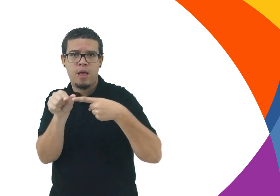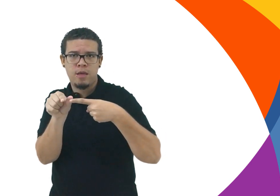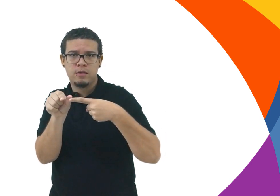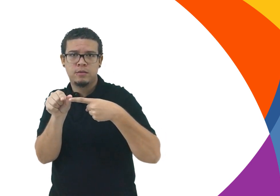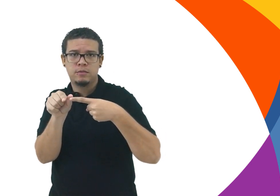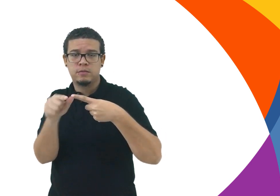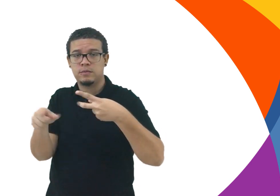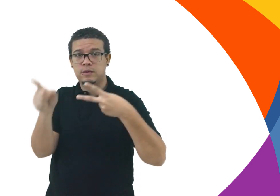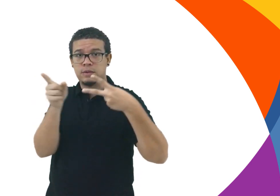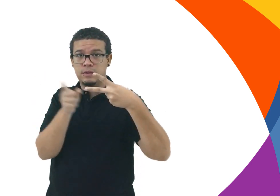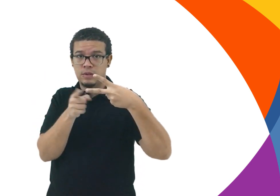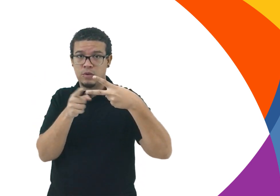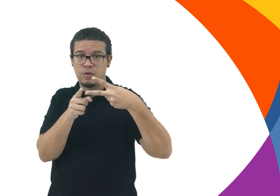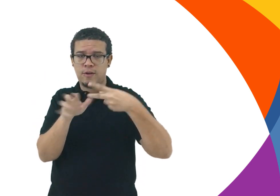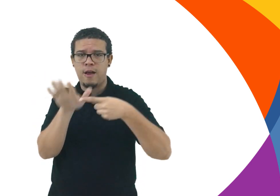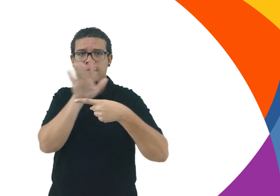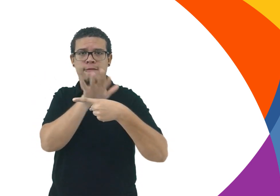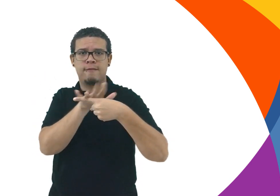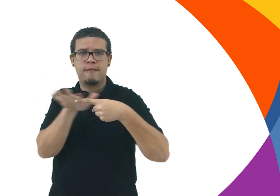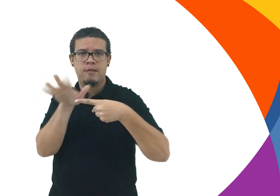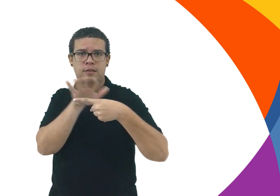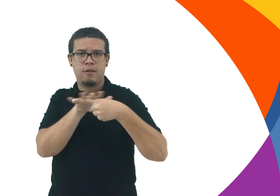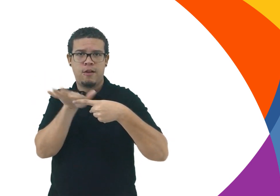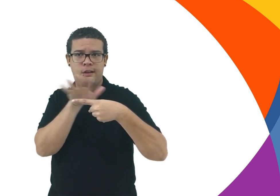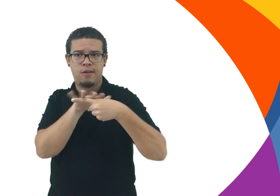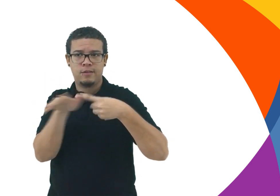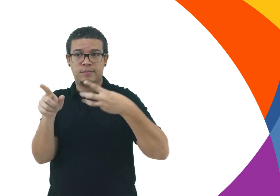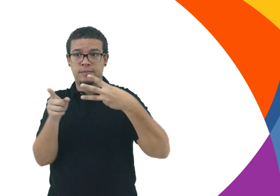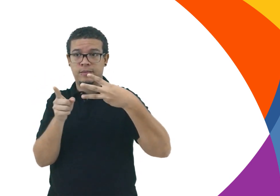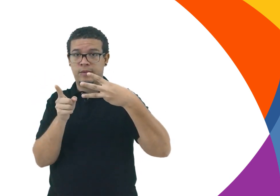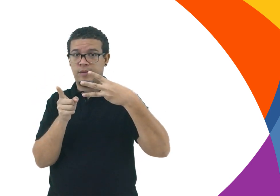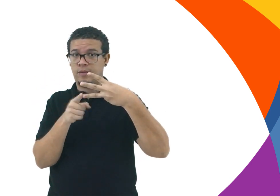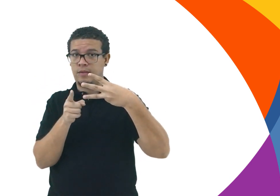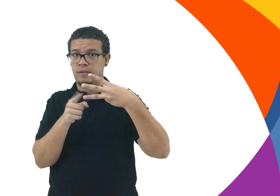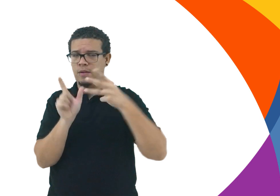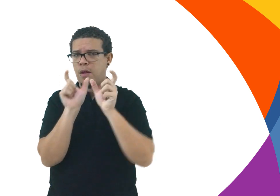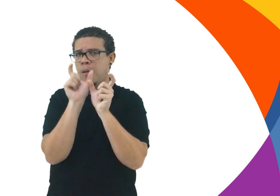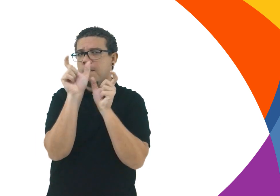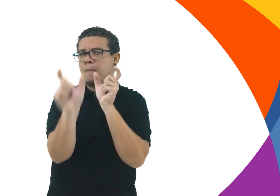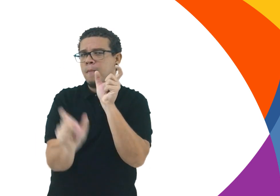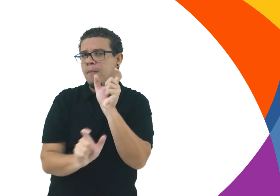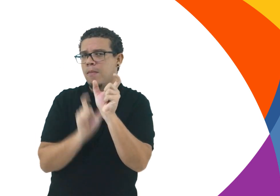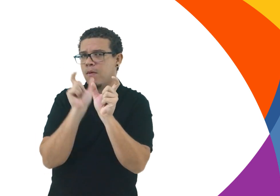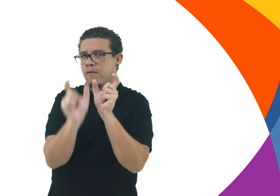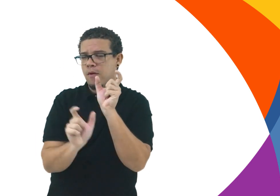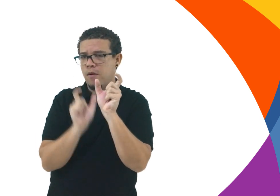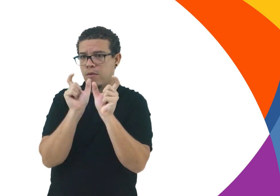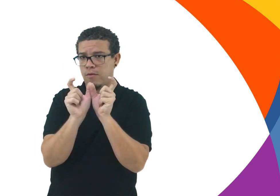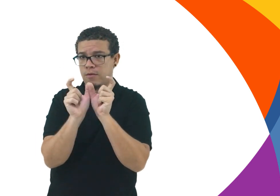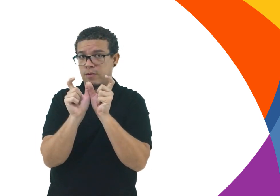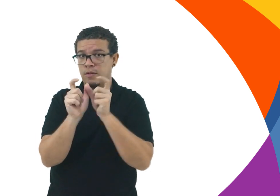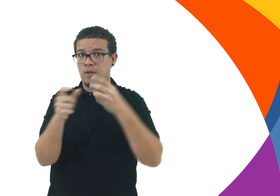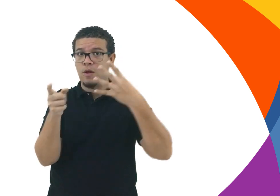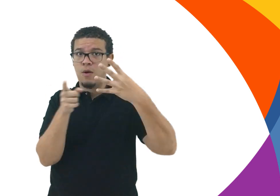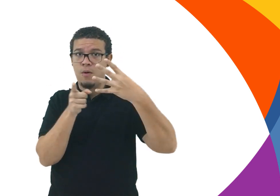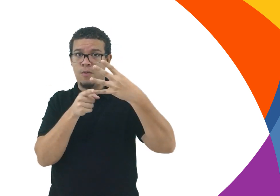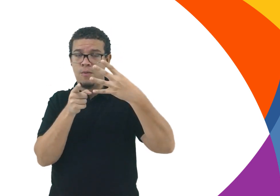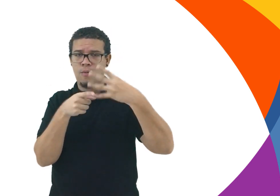primeiro é a fonética, segundo é a fonologia, terceiro é a morfologia,